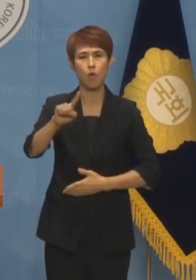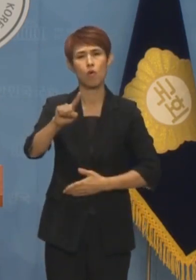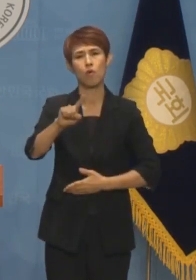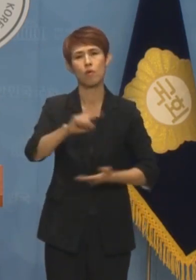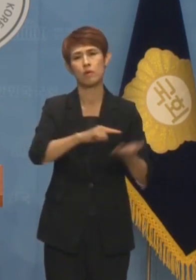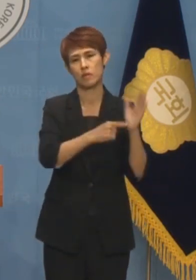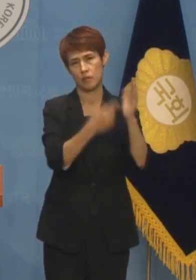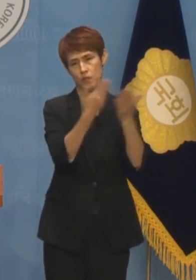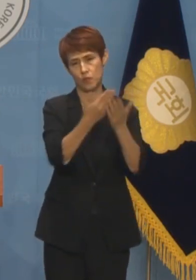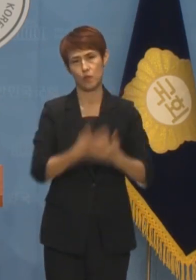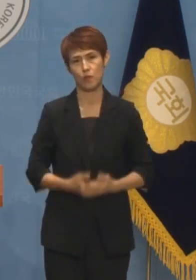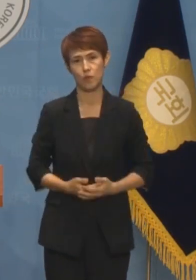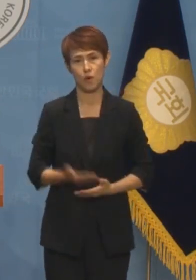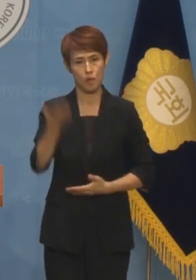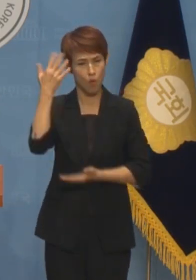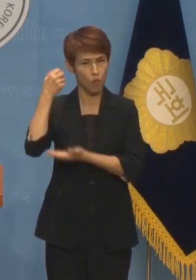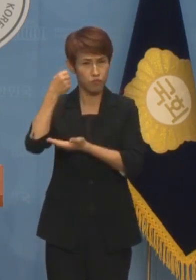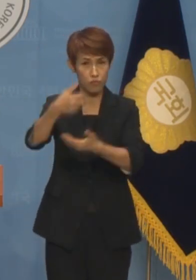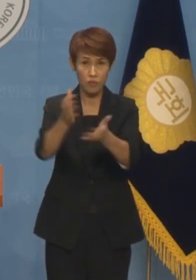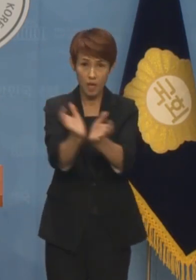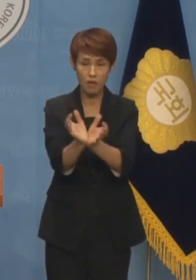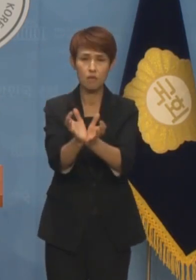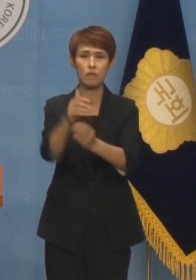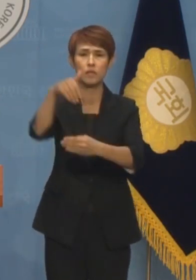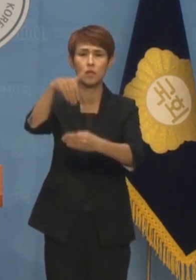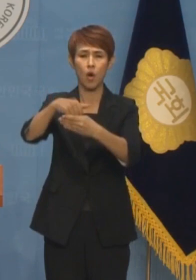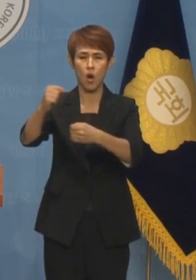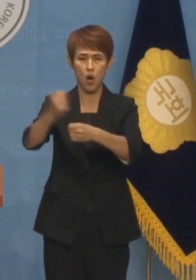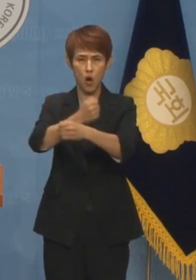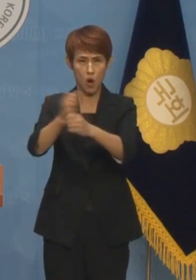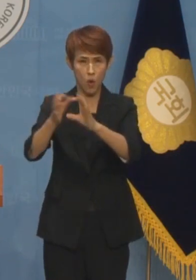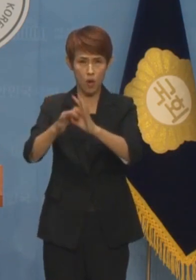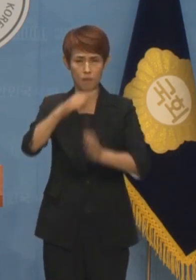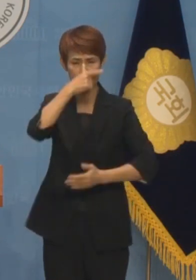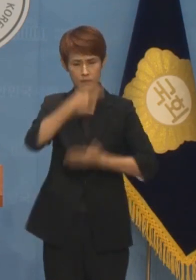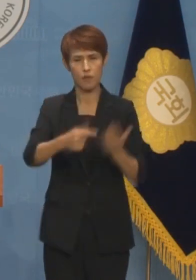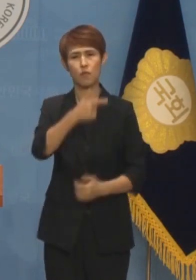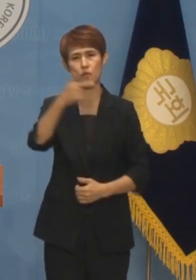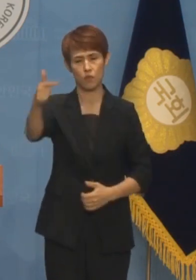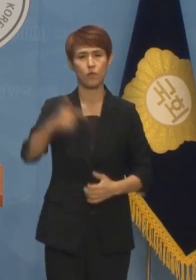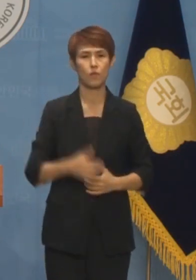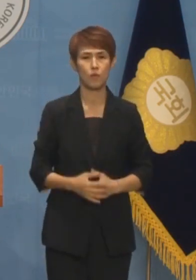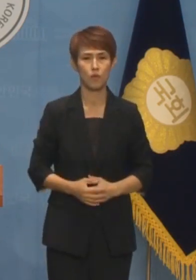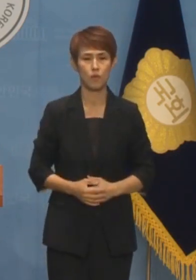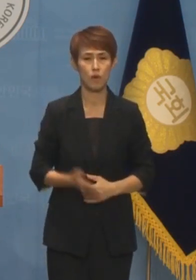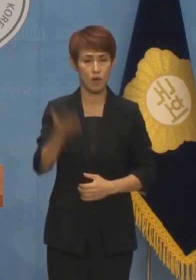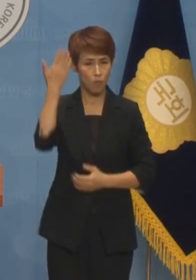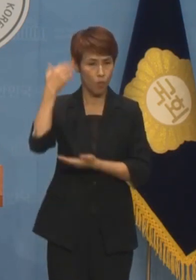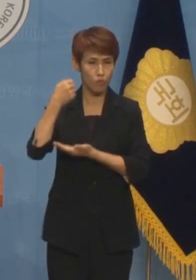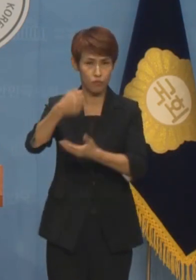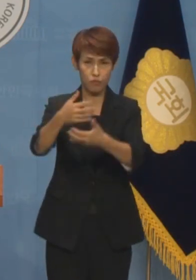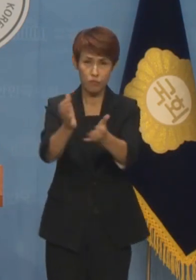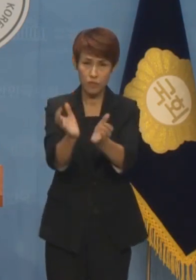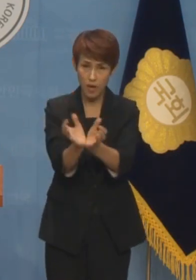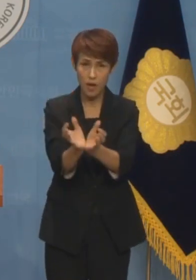보수정당은 거듭된 선거 공작에 막대한 피해를 입습니다 보수정당의